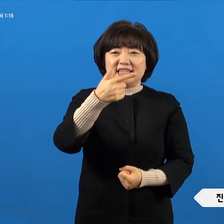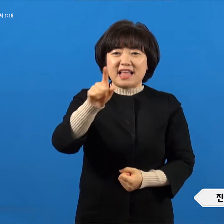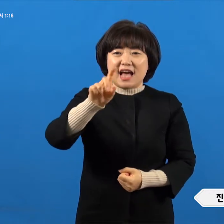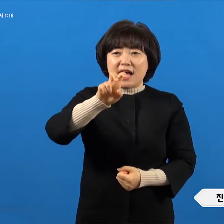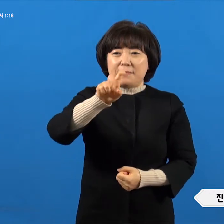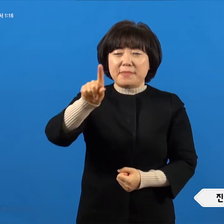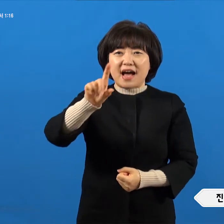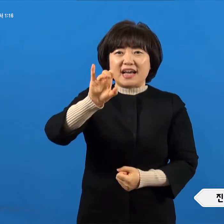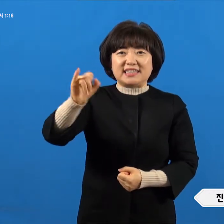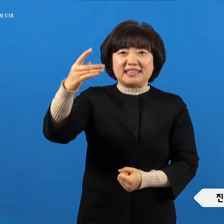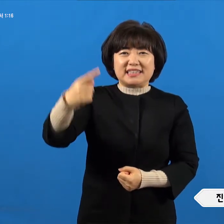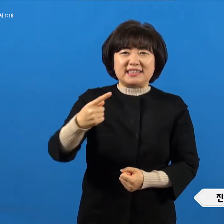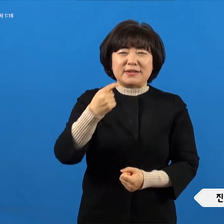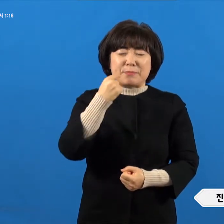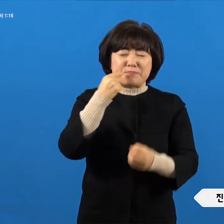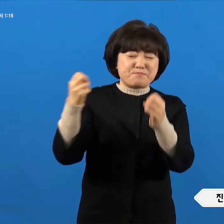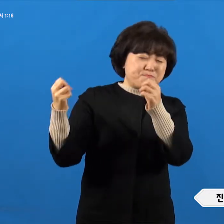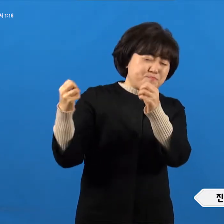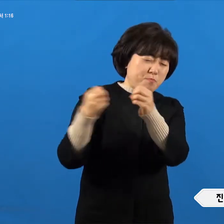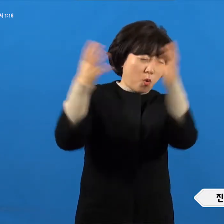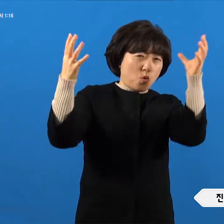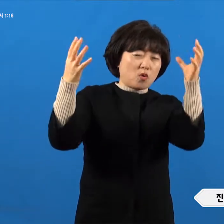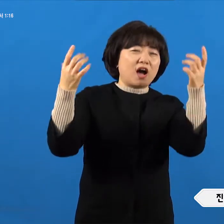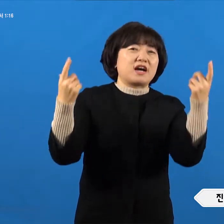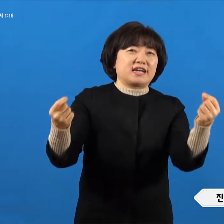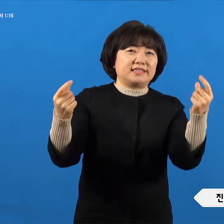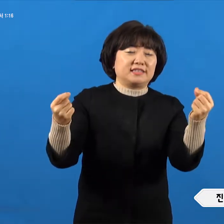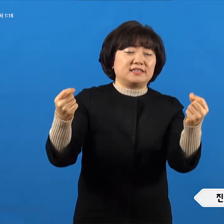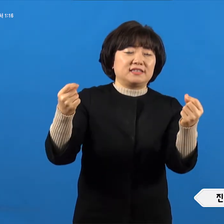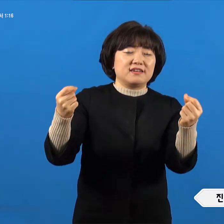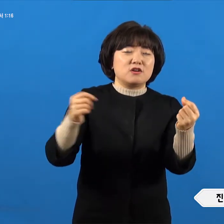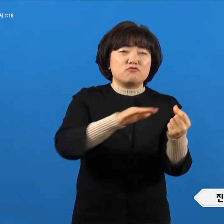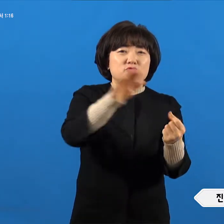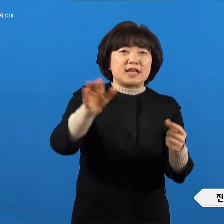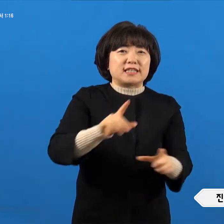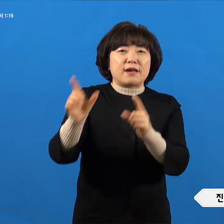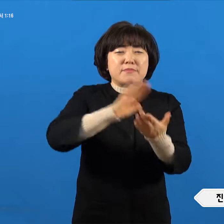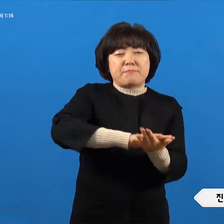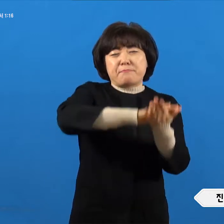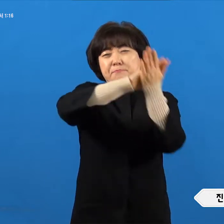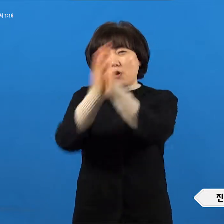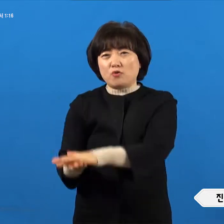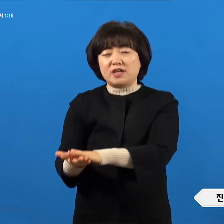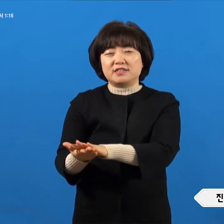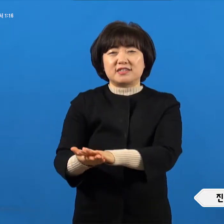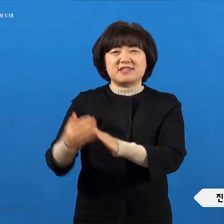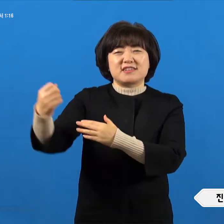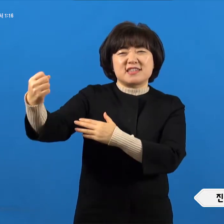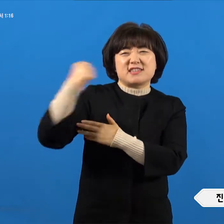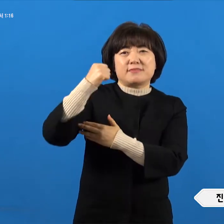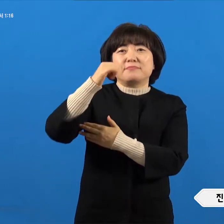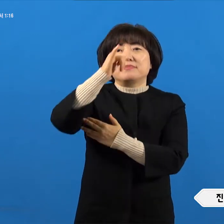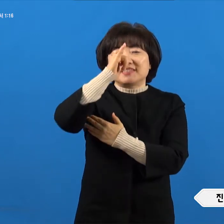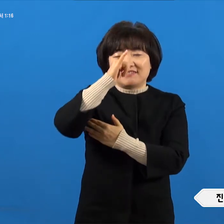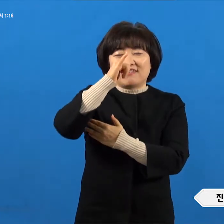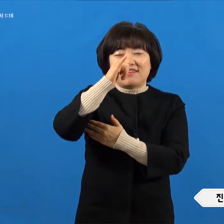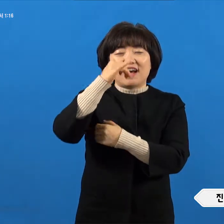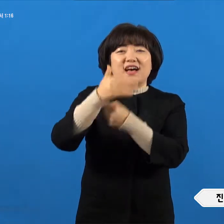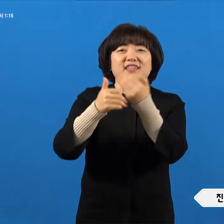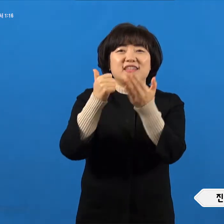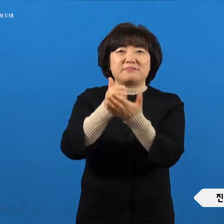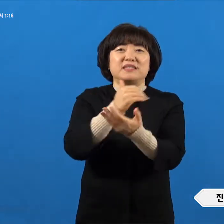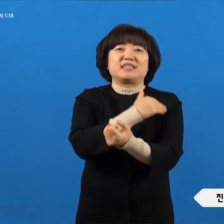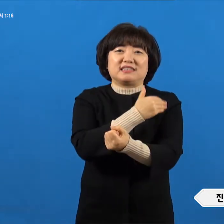하나님의 능력은 우리의 삶을 변화시킵니다. 오늘 여러분 이 자리에 앉아 계시지만 하나님께서 내 삶을